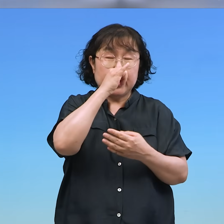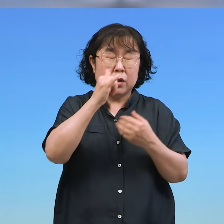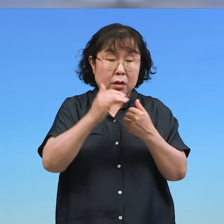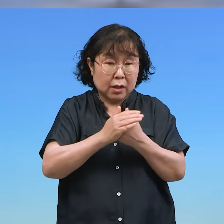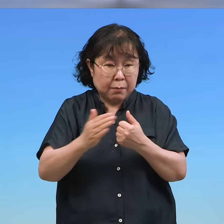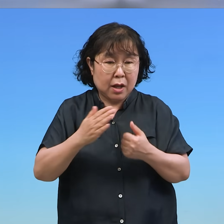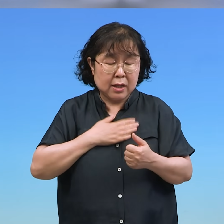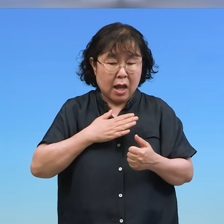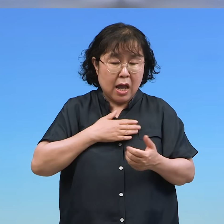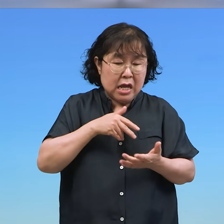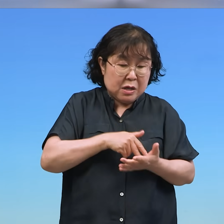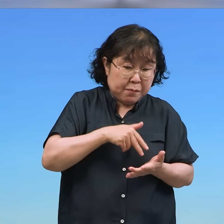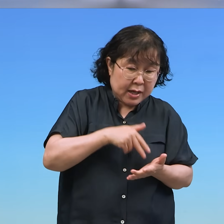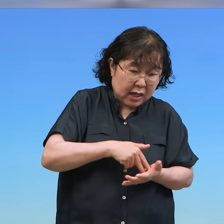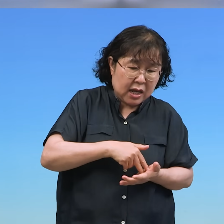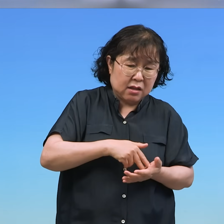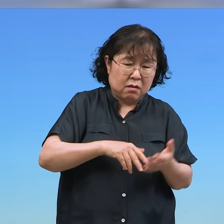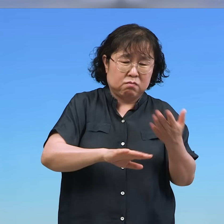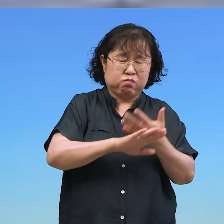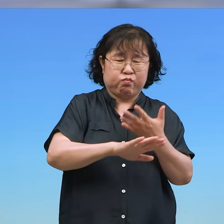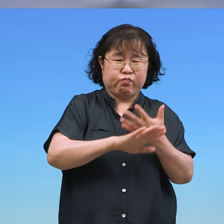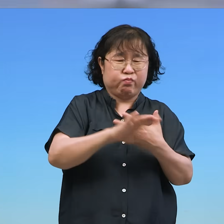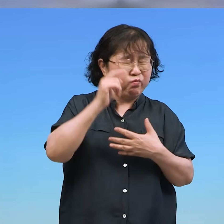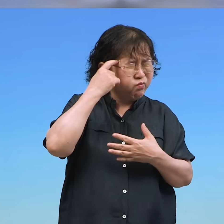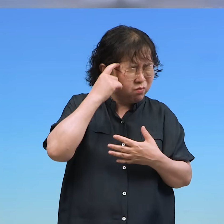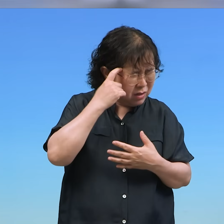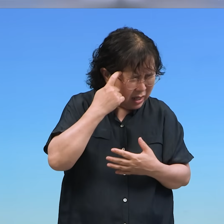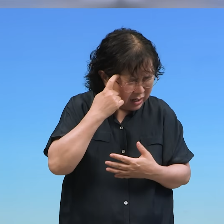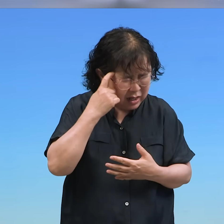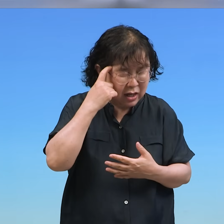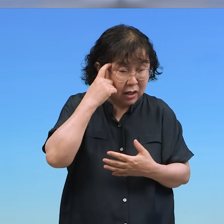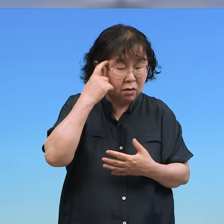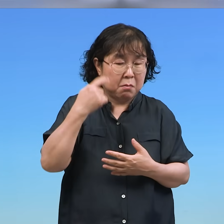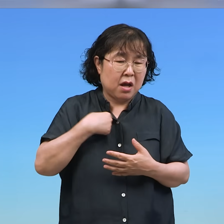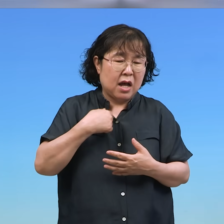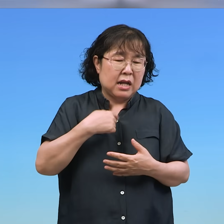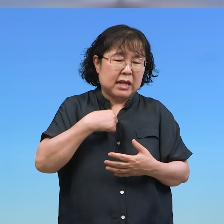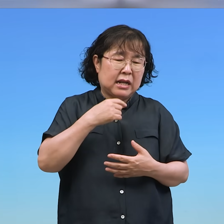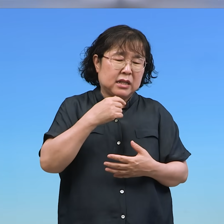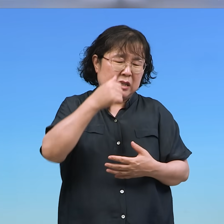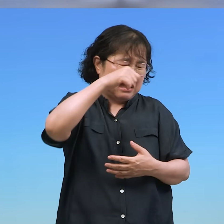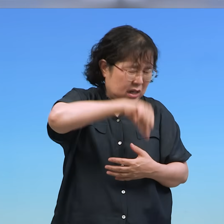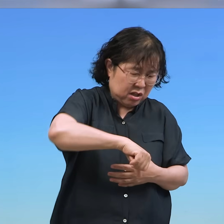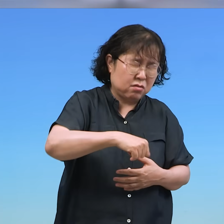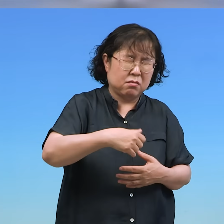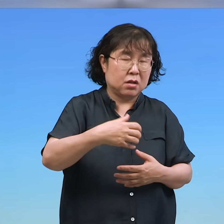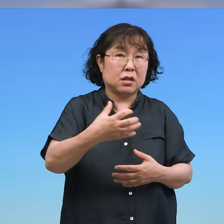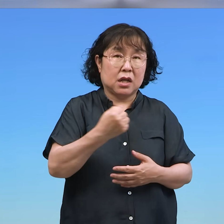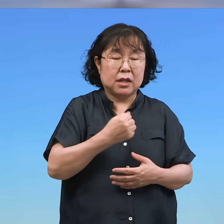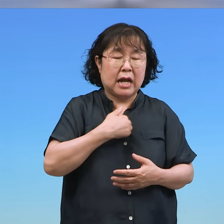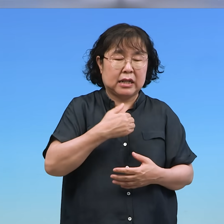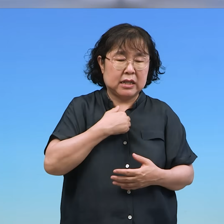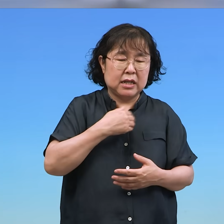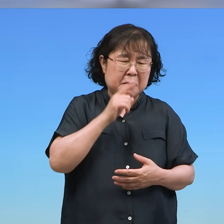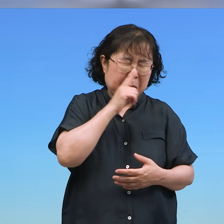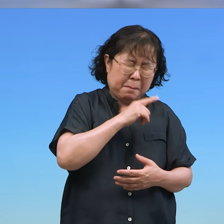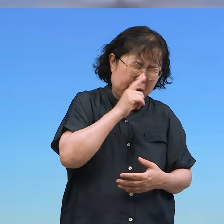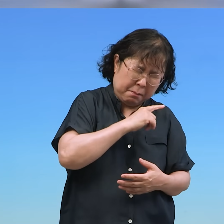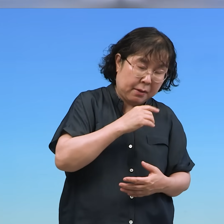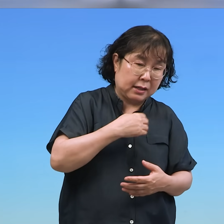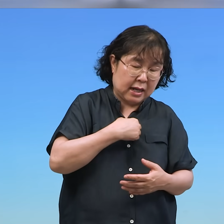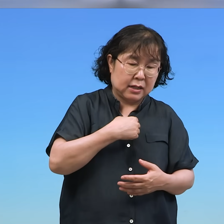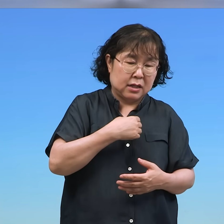식으로 그냥 이상하게 해석해가지고 그래도 나는 구원 못 받는다, 나는 저주받았다, 내 인생은 잘 될 수 없다,